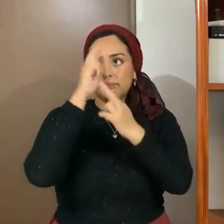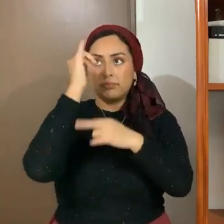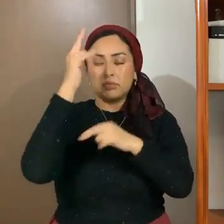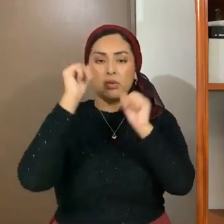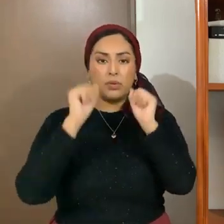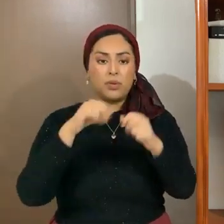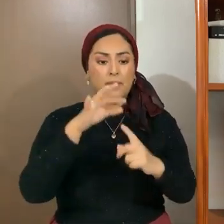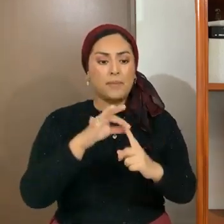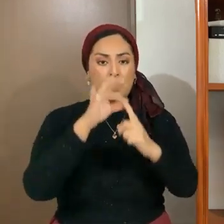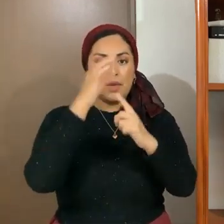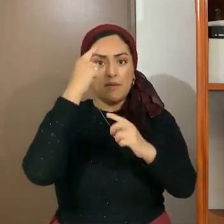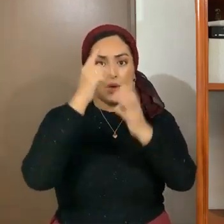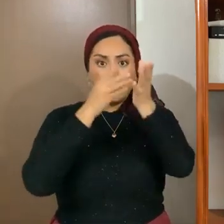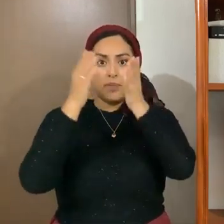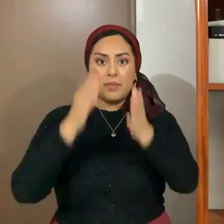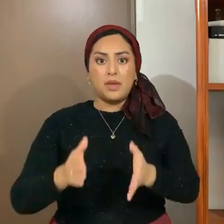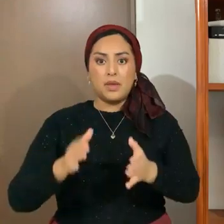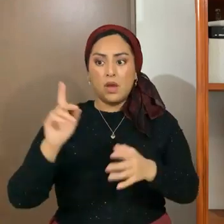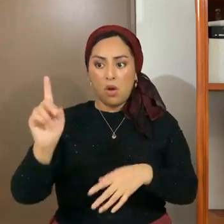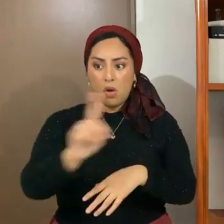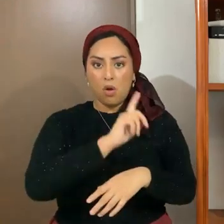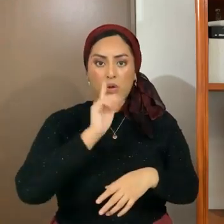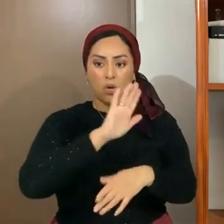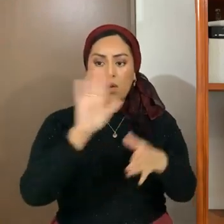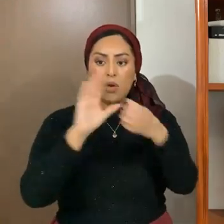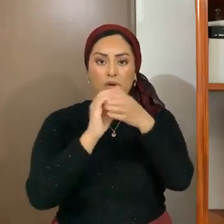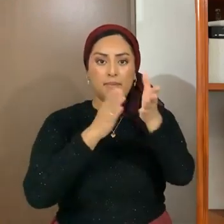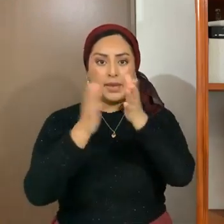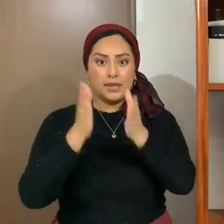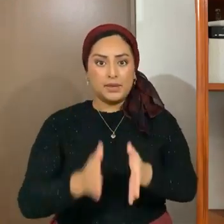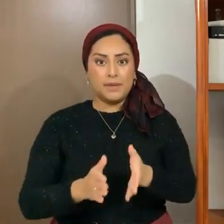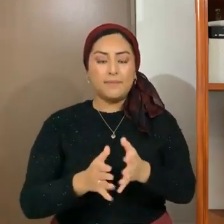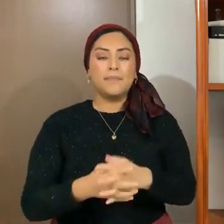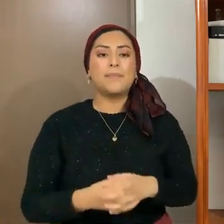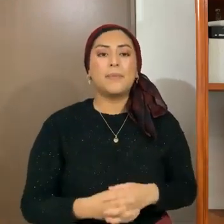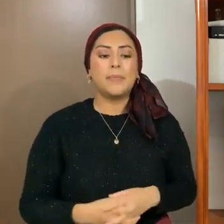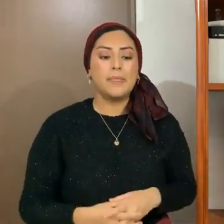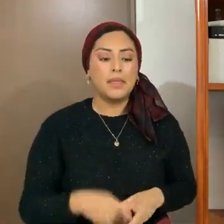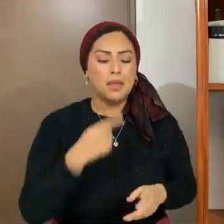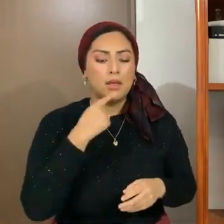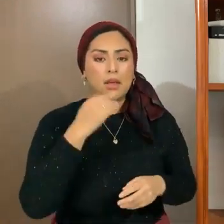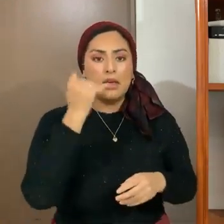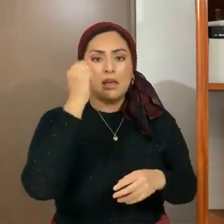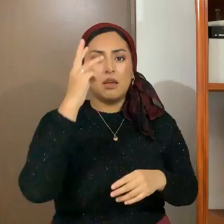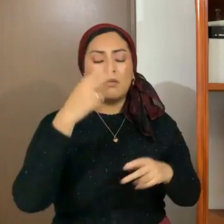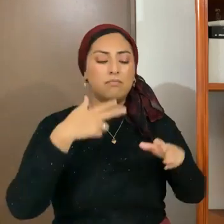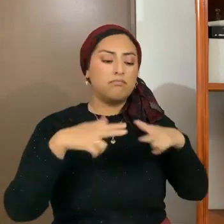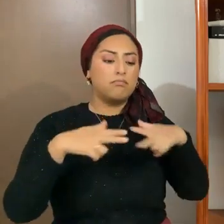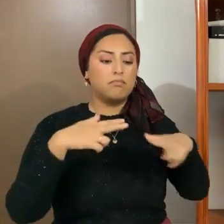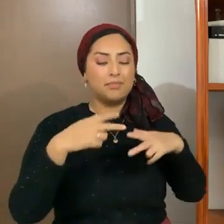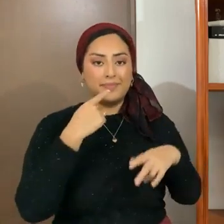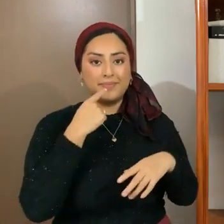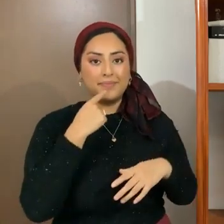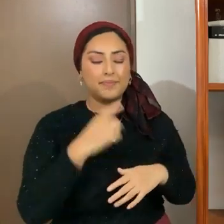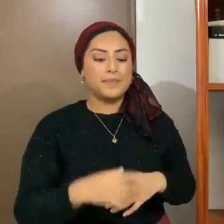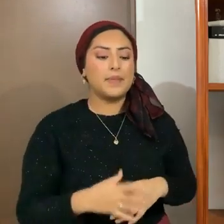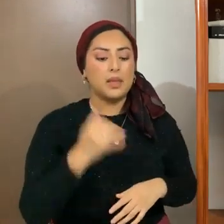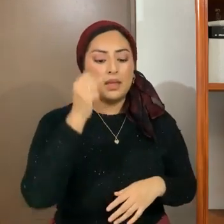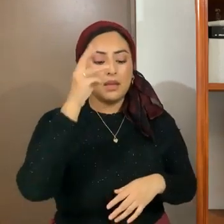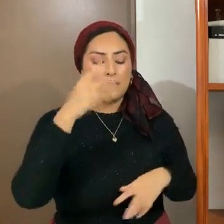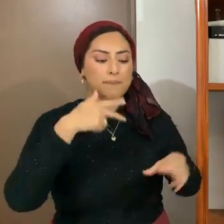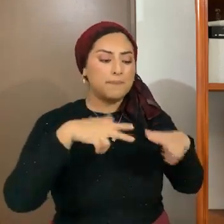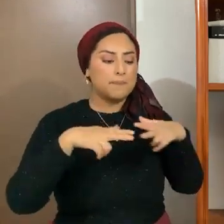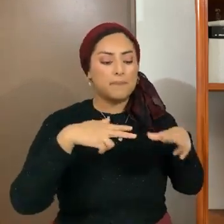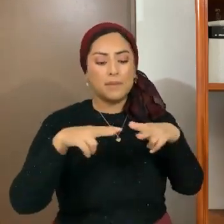ser escogidos para servirle, cada uno en su ministerio. Vamos a verlo aquí. Andando Yahshua, Mateo 4:18,